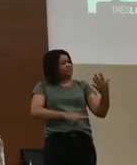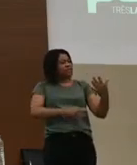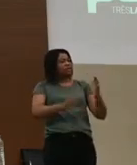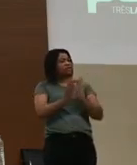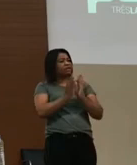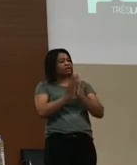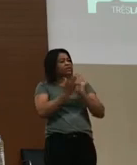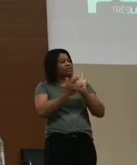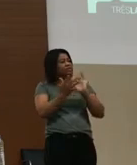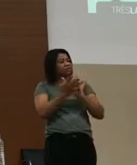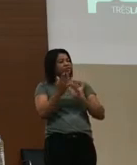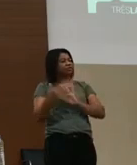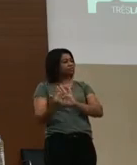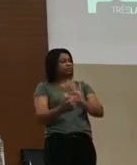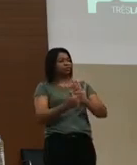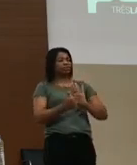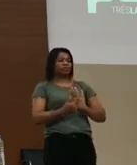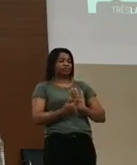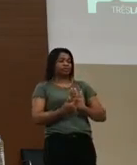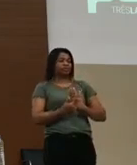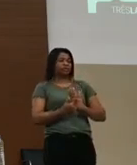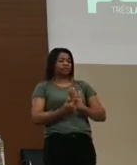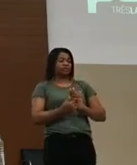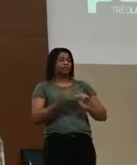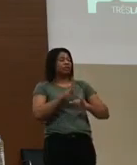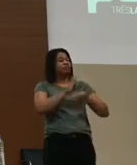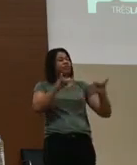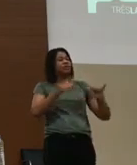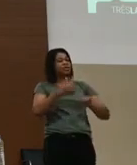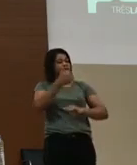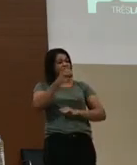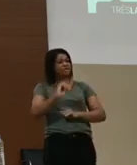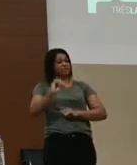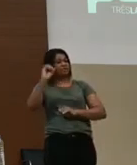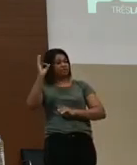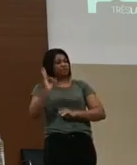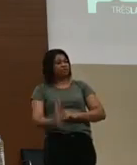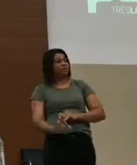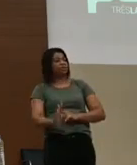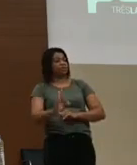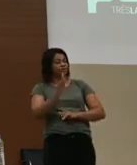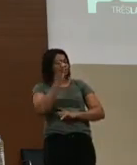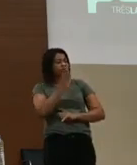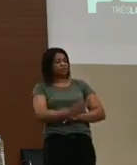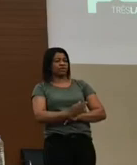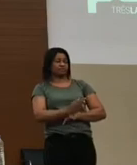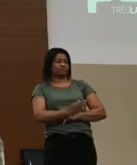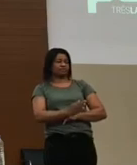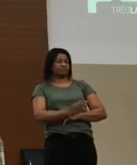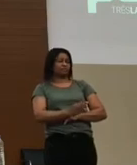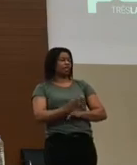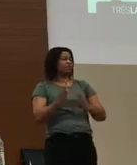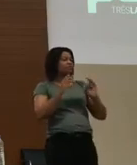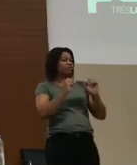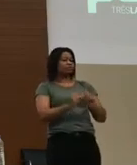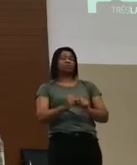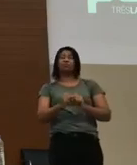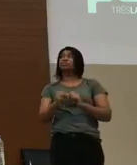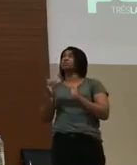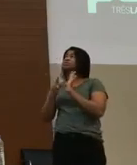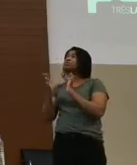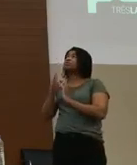E eu vou dizer para vocês, 100% das suas orações foram respondidas. Talvez você me